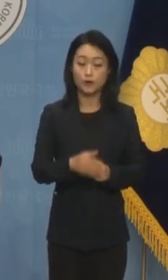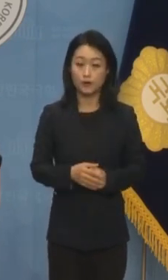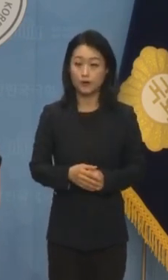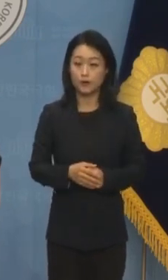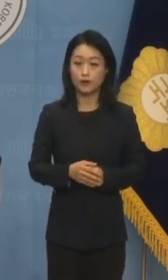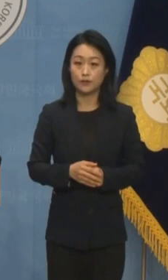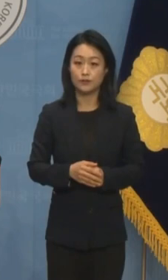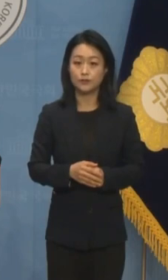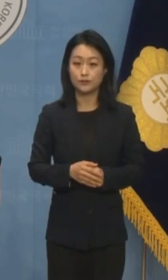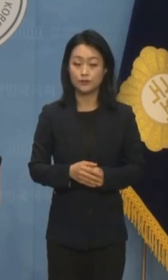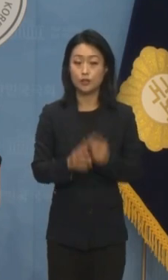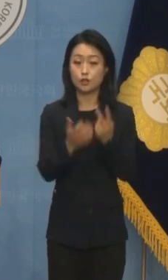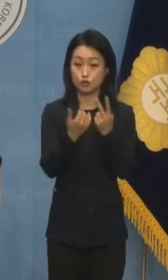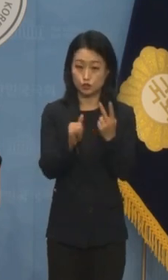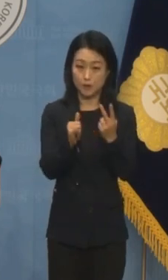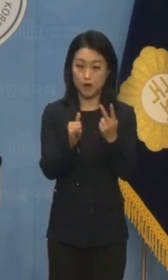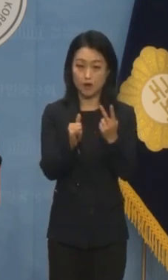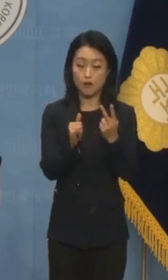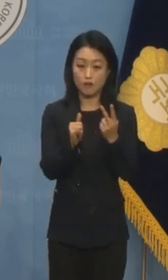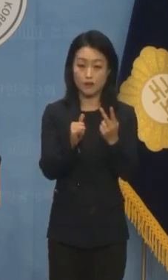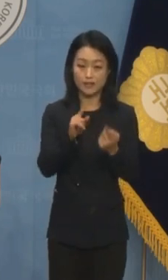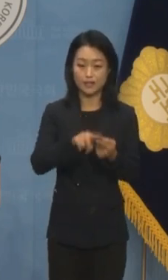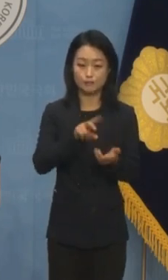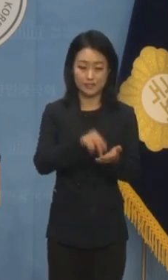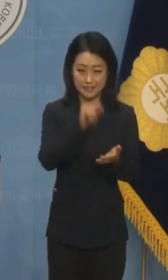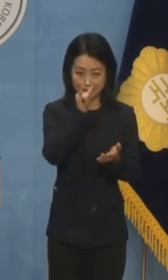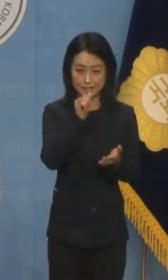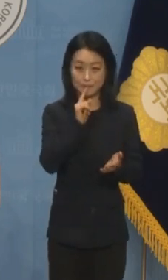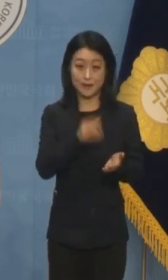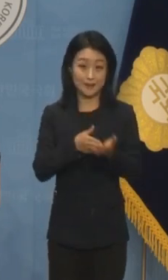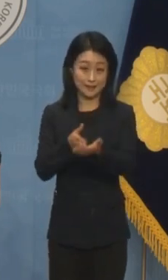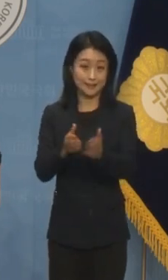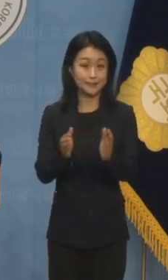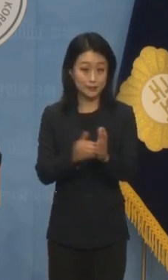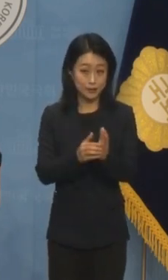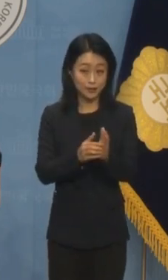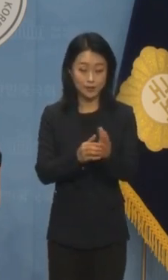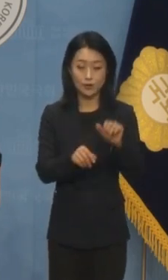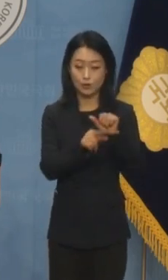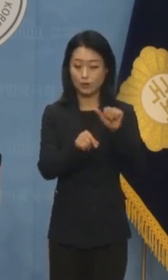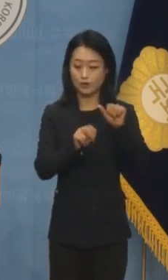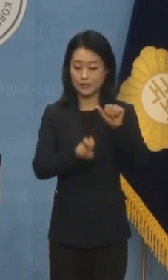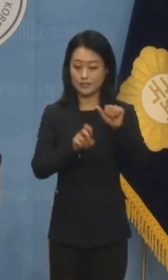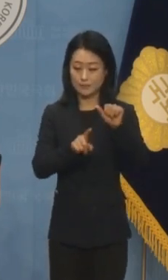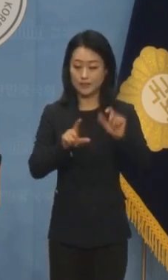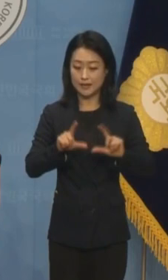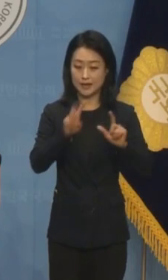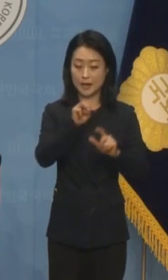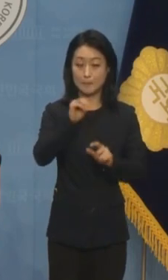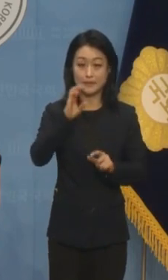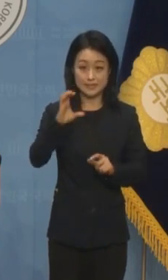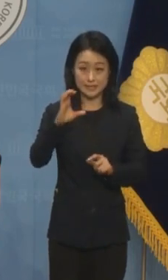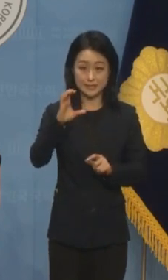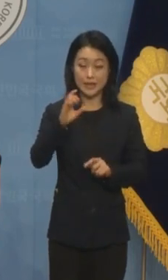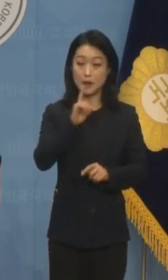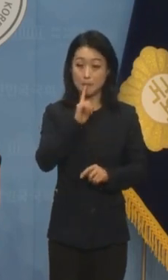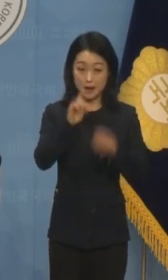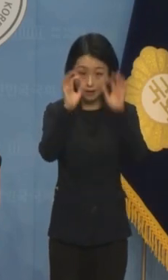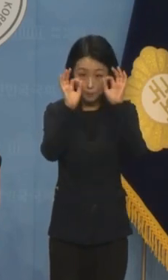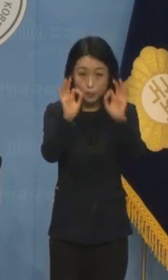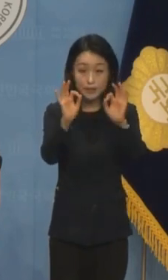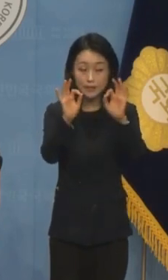표현이 나오는 것과 같은 맥락입니다 5월 21일 MBC 100분토론에서 나온 세 가지 발언